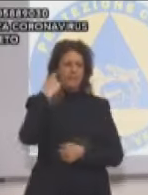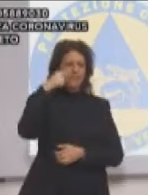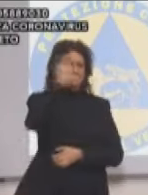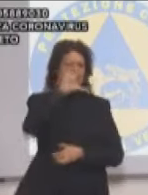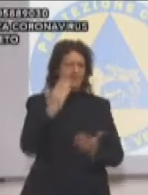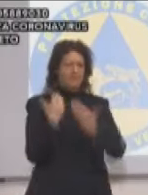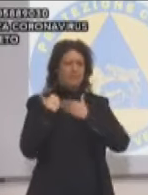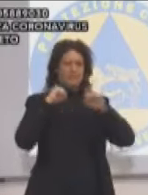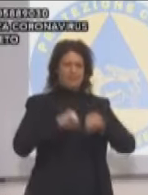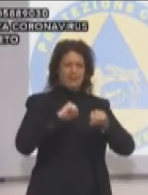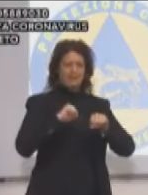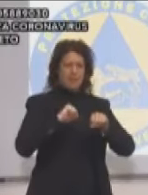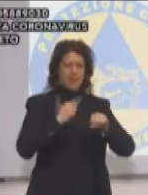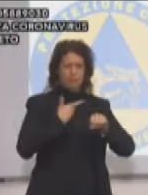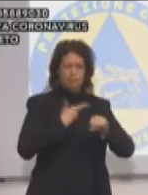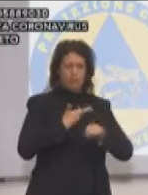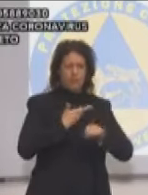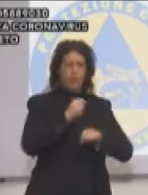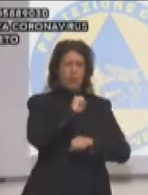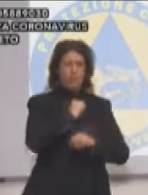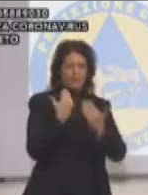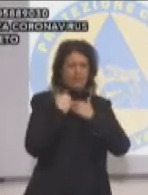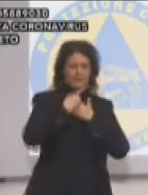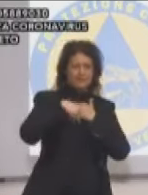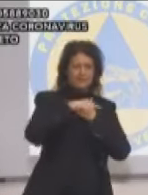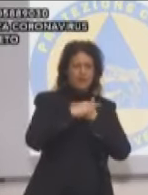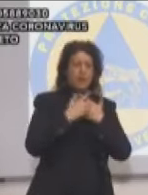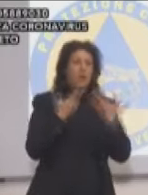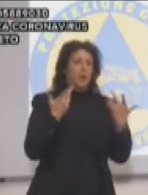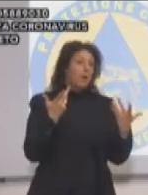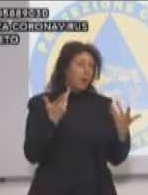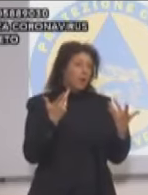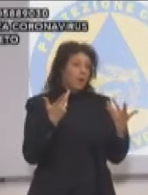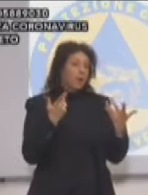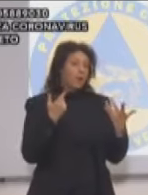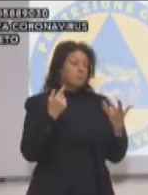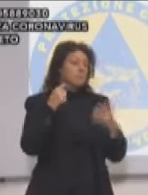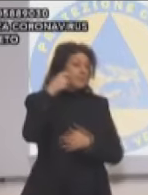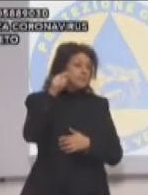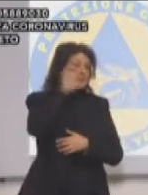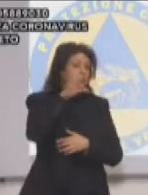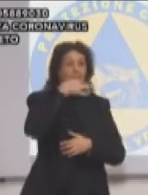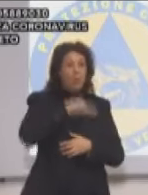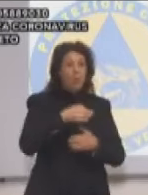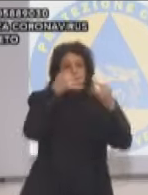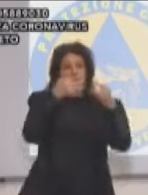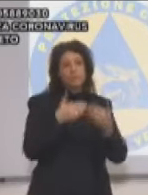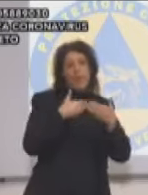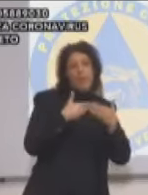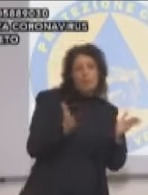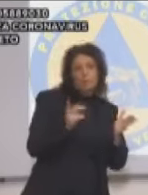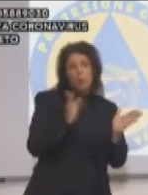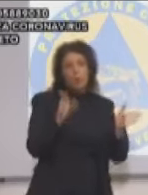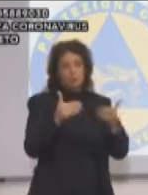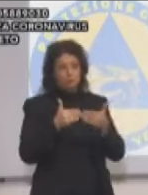che si desume che presenta regione un'ordinanza possa decidere se aprire a non aprire io non ho